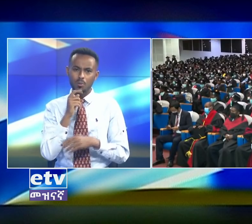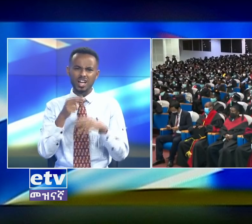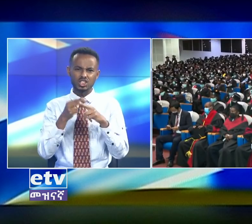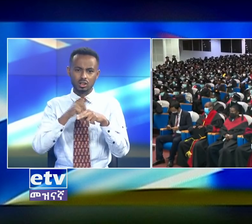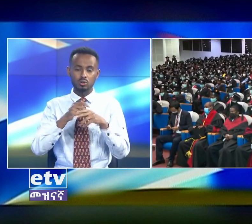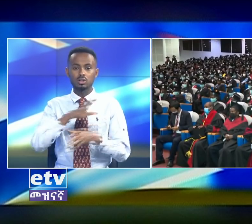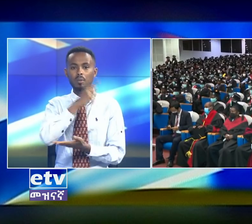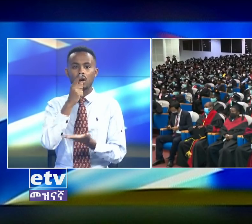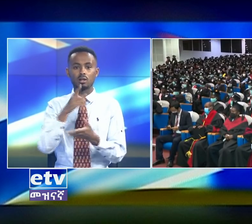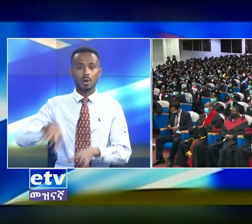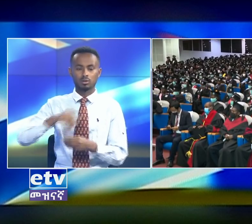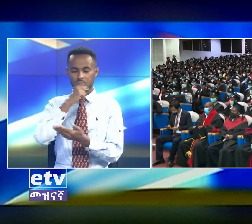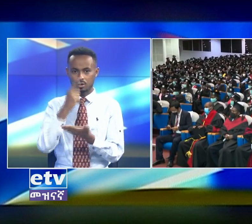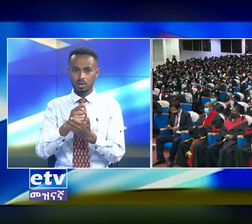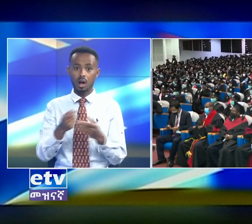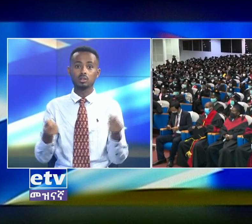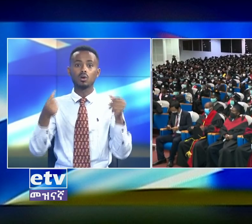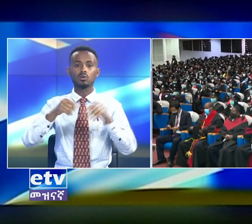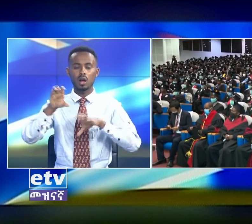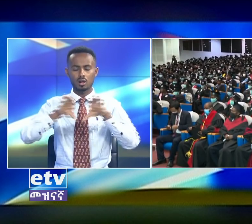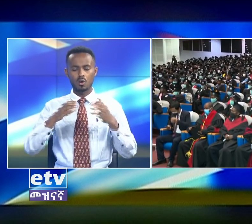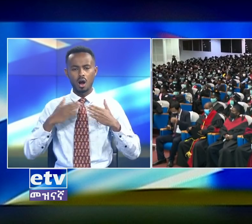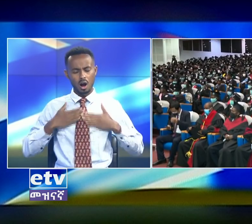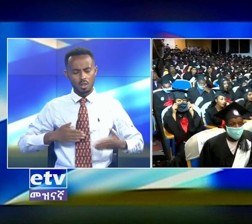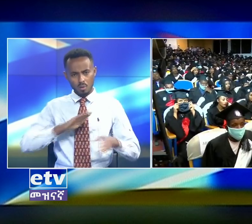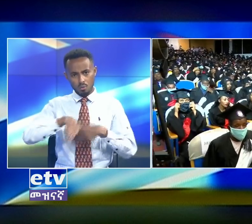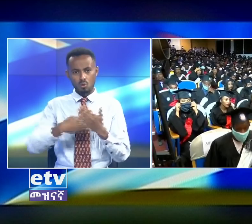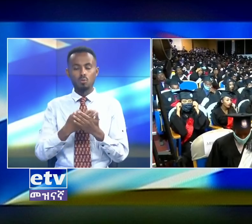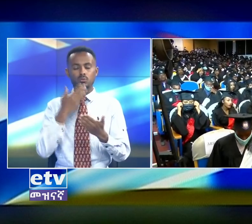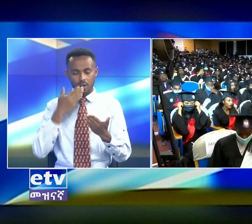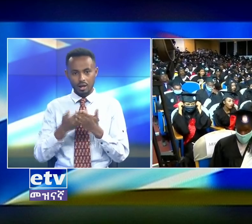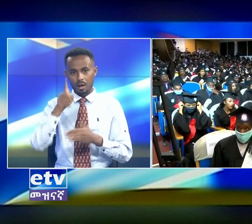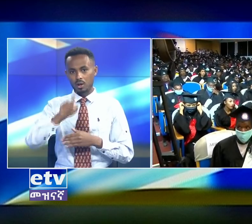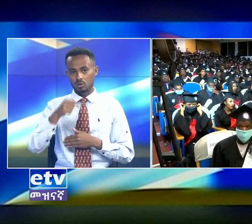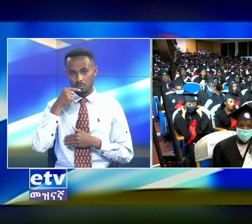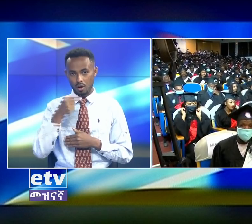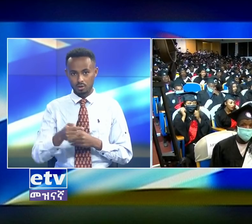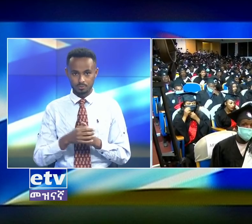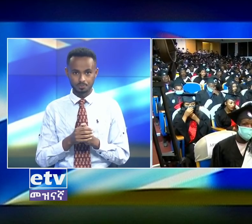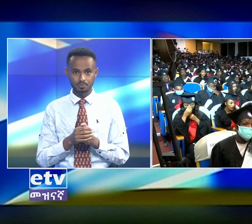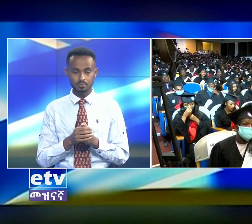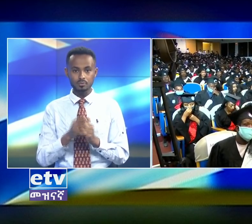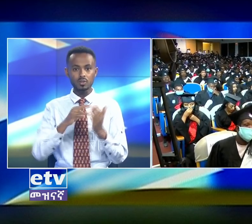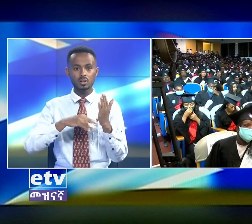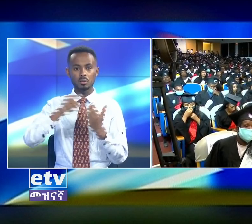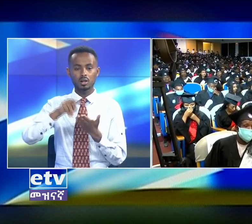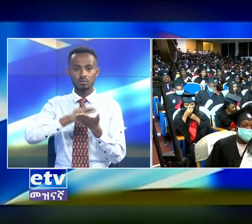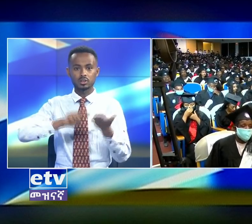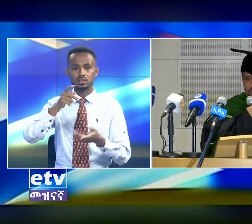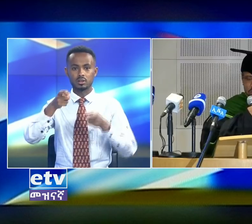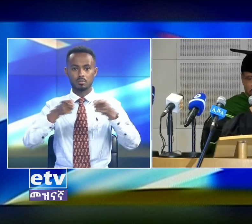ውስጥ ተማሪዎችን ለማስመረቅ አስተዋጽኦ ያደረጉ አካላት በሙሉ ምስጋና ይገባቸዋል ብለዋል። የመቀለ ዩኒቨርሲቲ